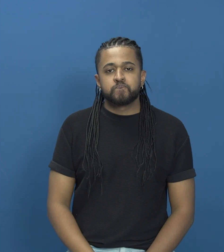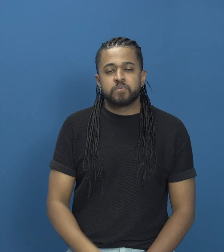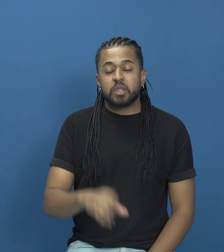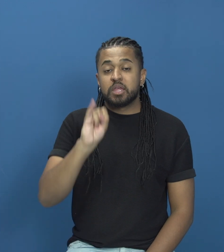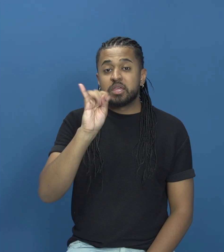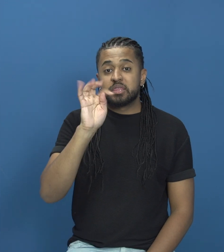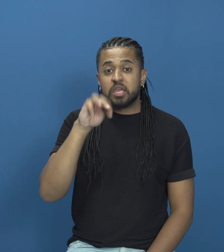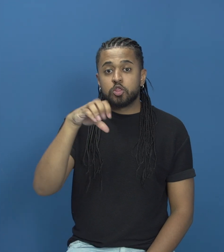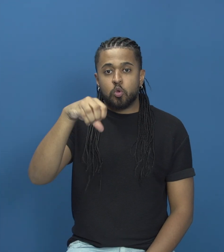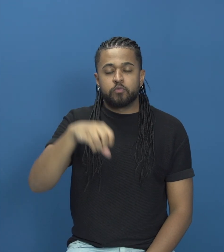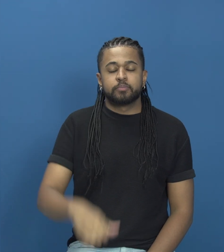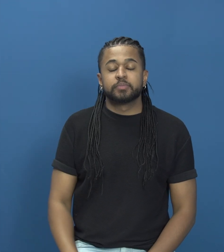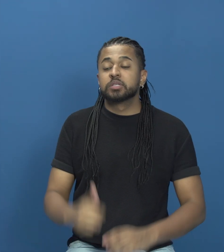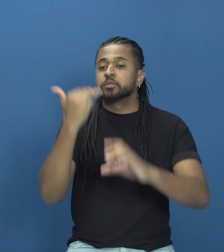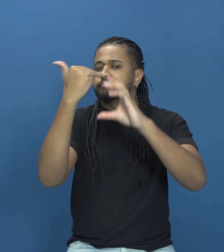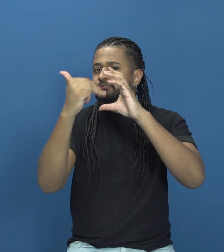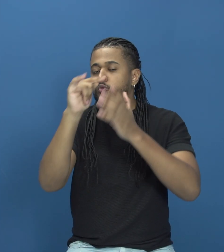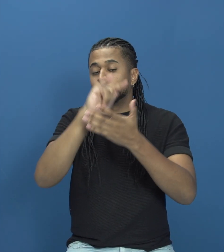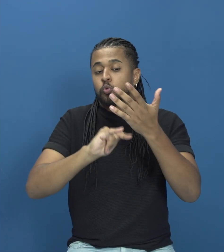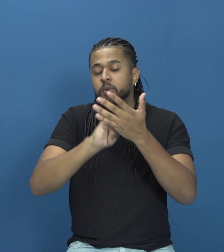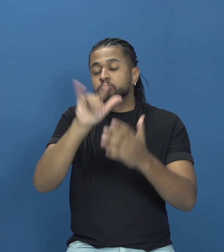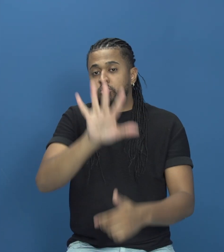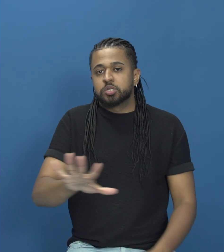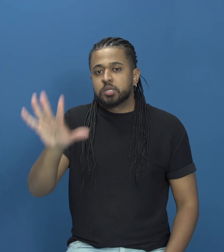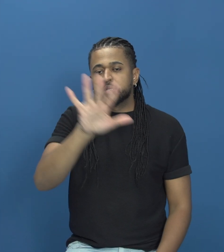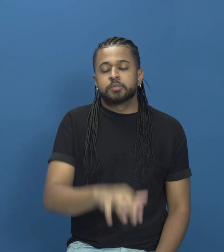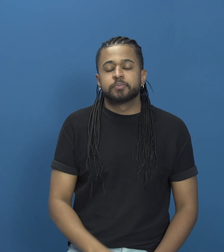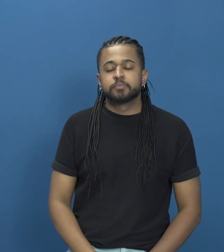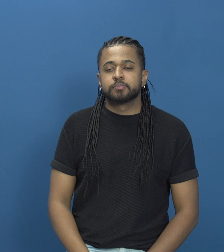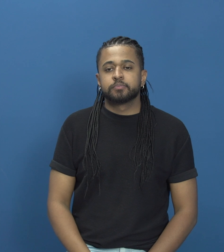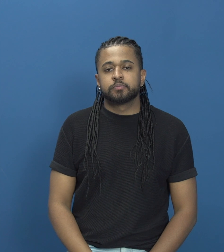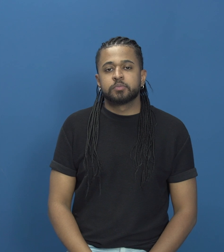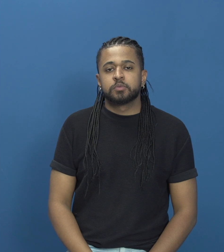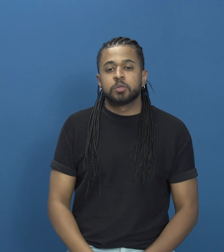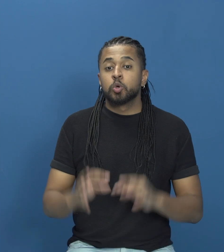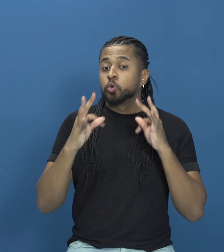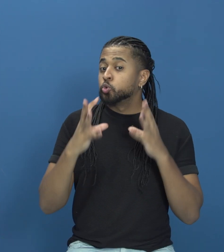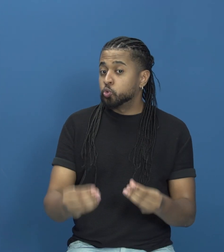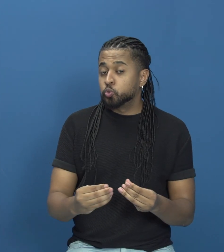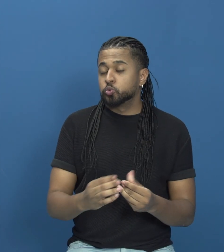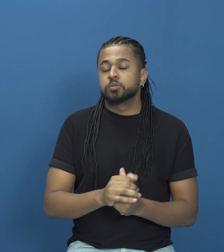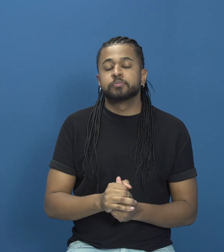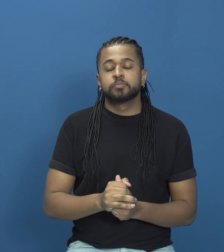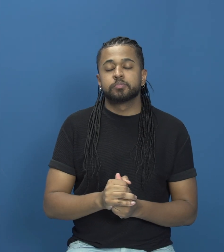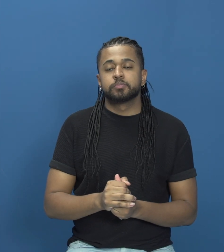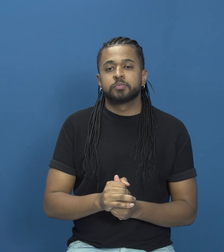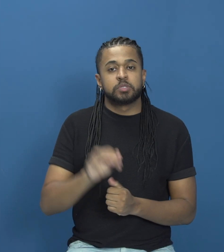Item 9. Do envio dos documentos gerais, abre parênteses, todos, todas,